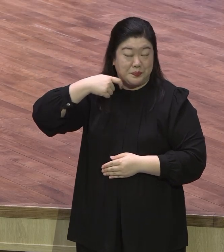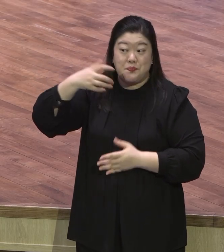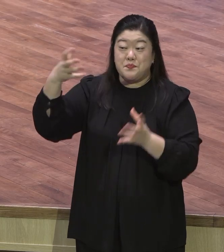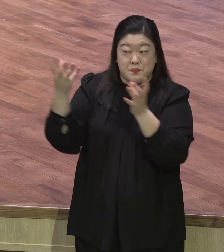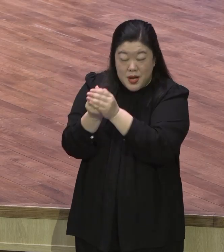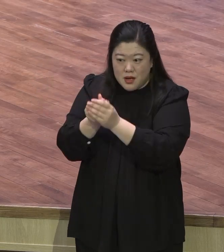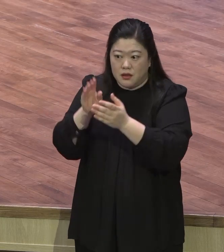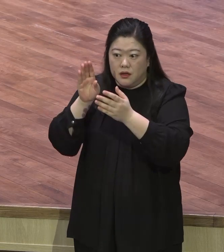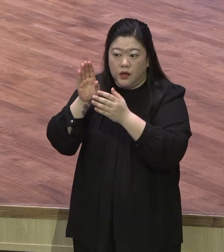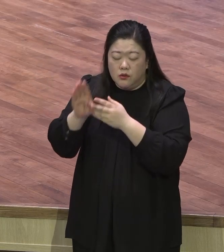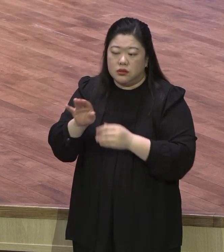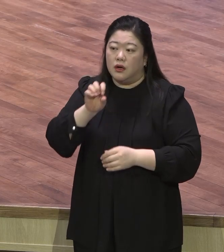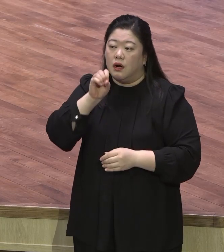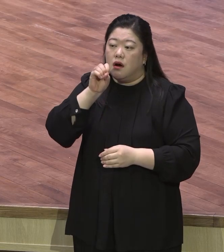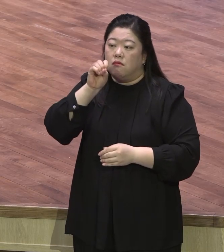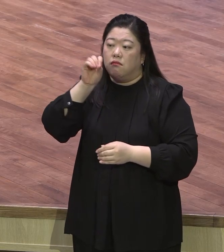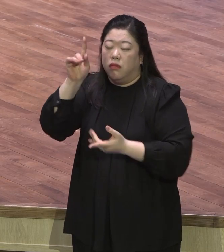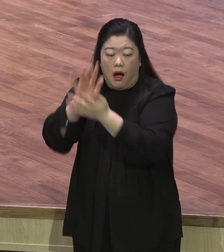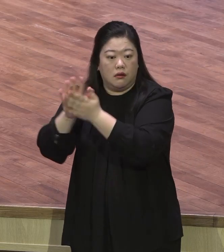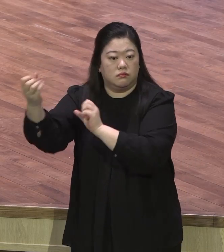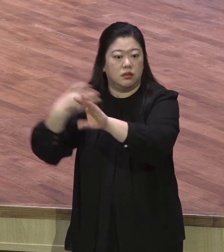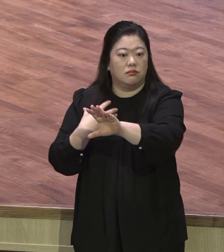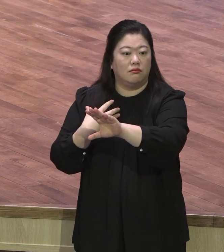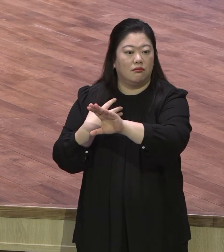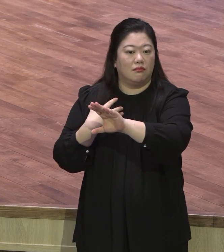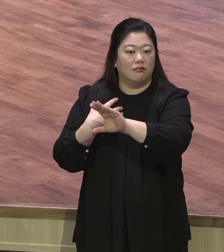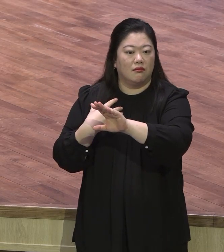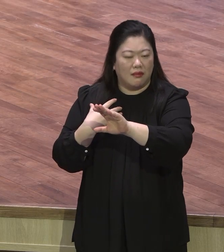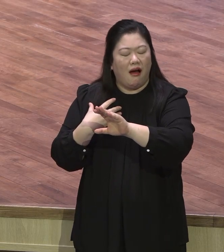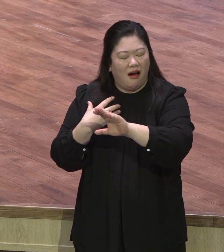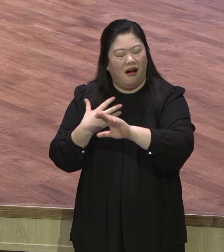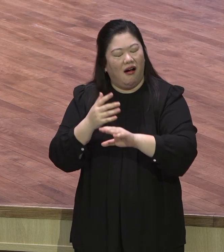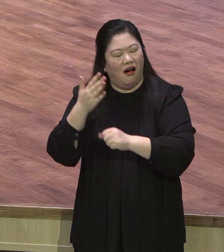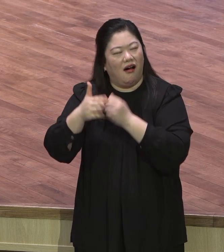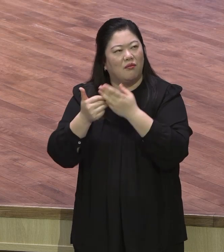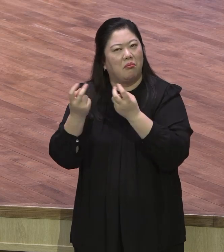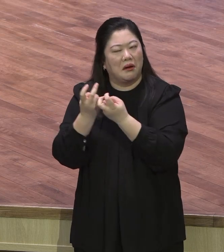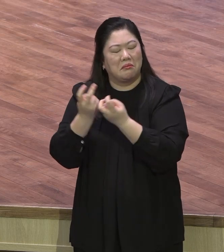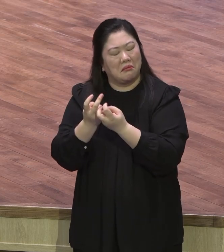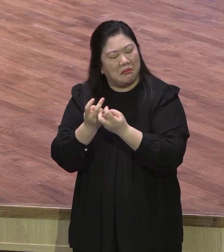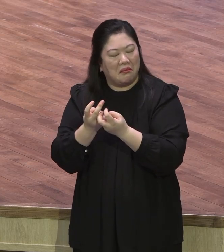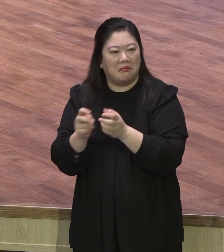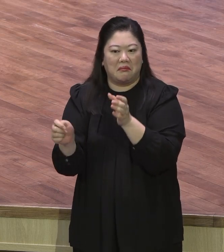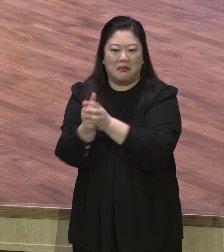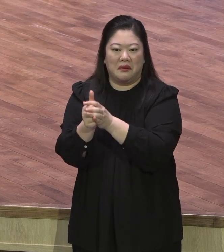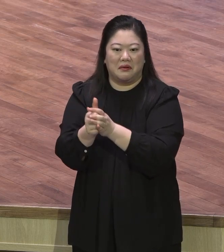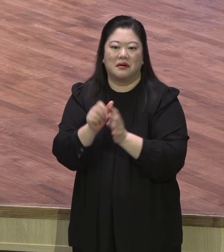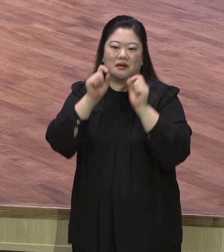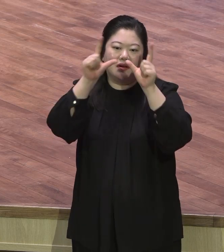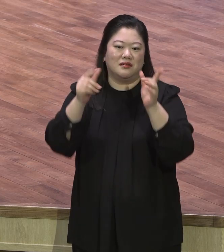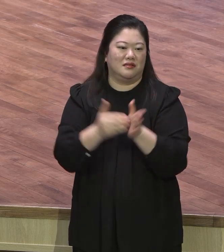무슨 말을 많이 하여 듣는 게 아니예요. 하나님의 사랑을 느껴야 돼요. 그 사랑이 뭡니까?